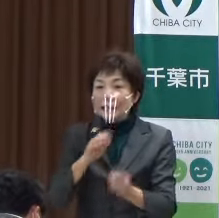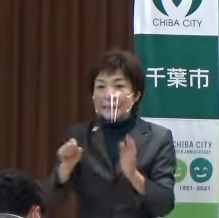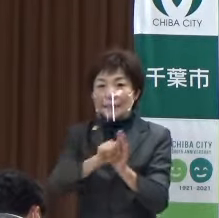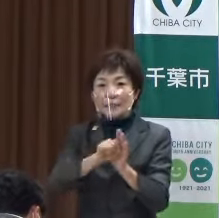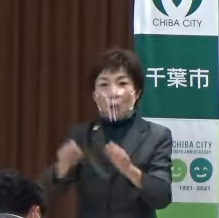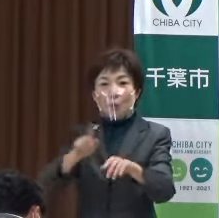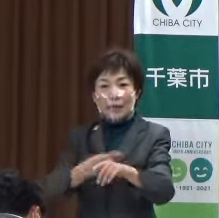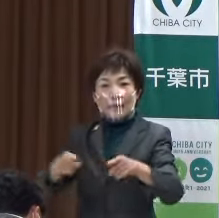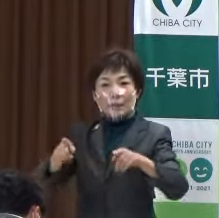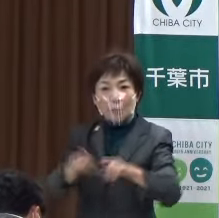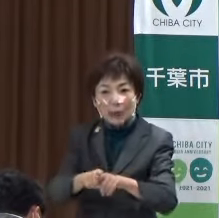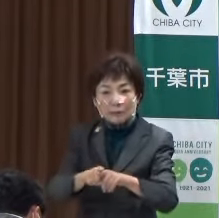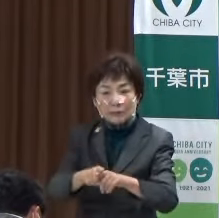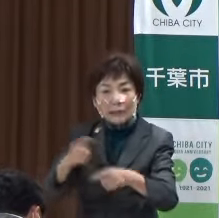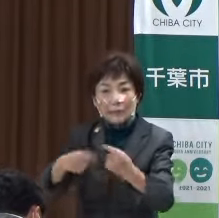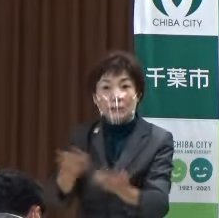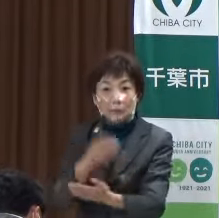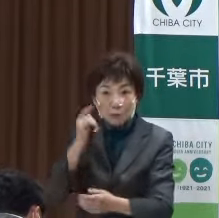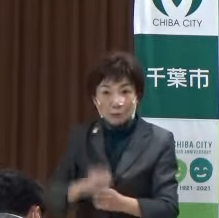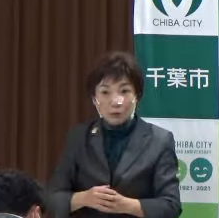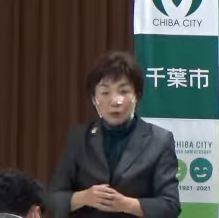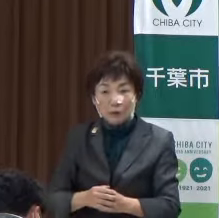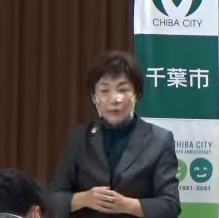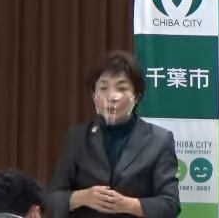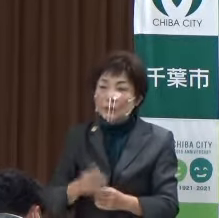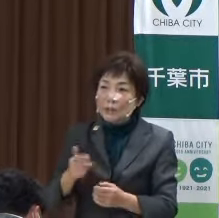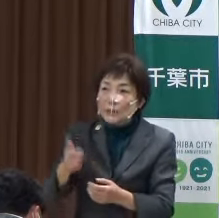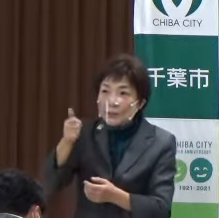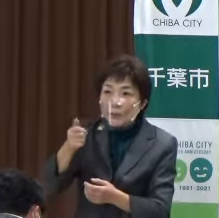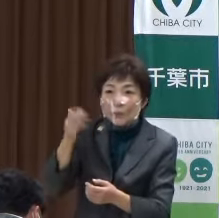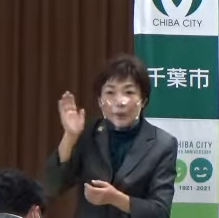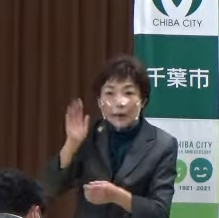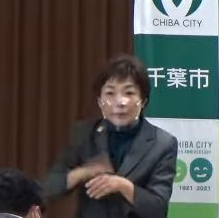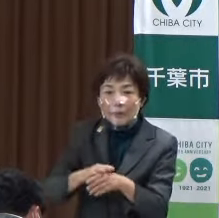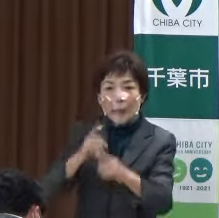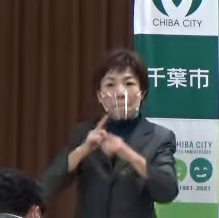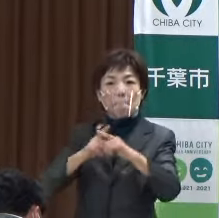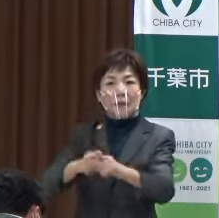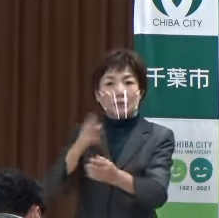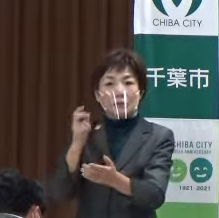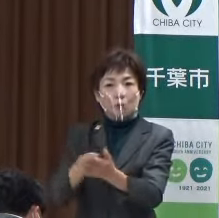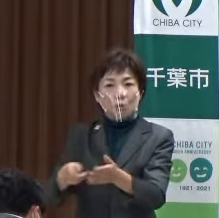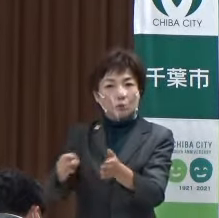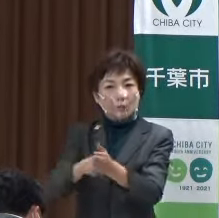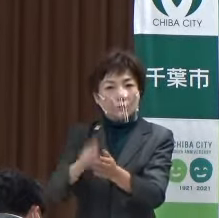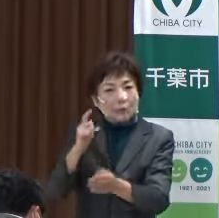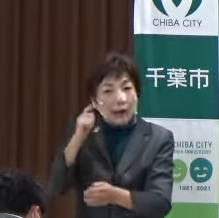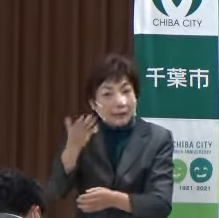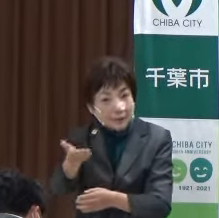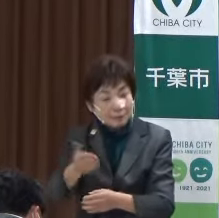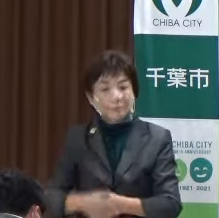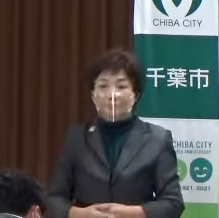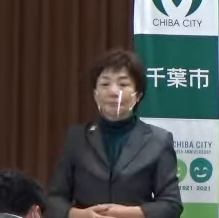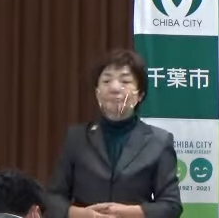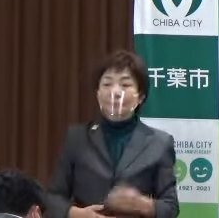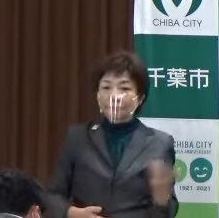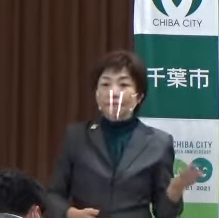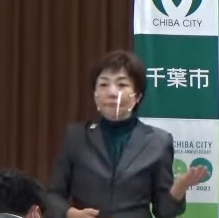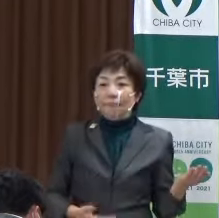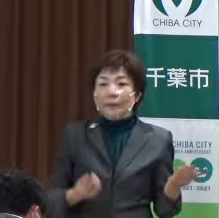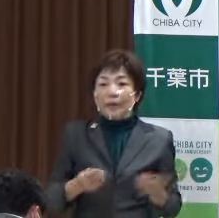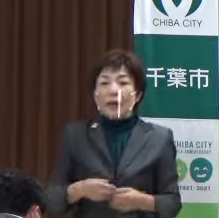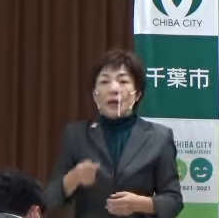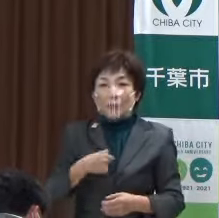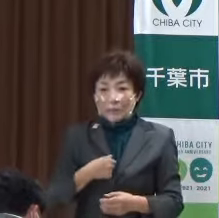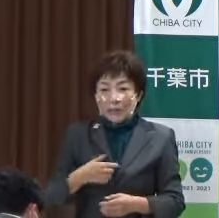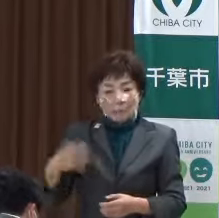に伴うというそういうふうにかかってくると思うんですけども、市長のご意見としてその罰則をつけるということに関してはどういうふうにお考えでしょうか。 はい、私はもう 当初 より、 その